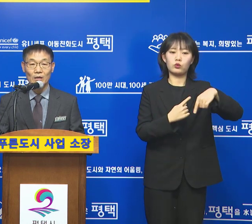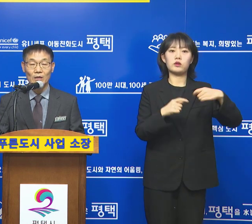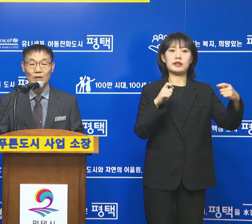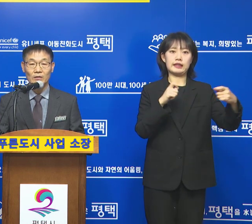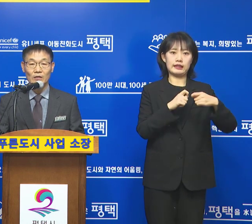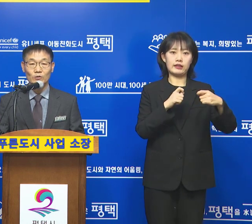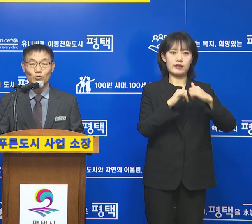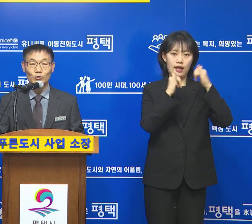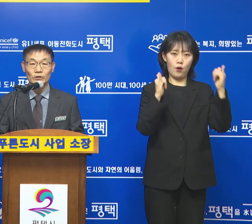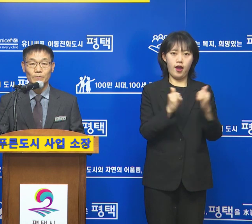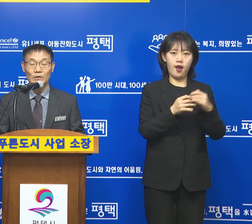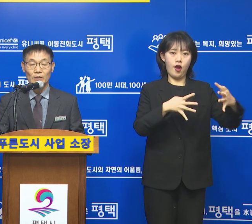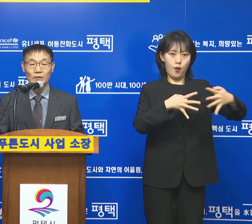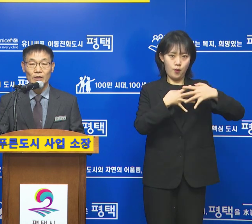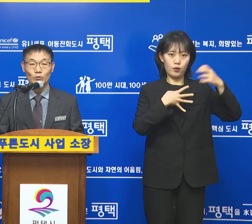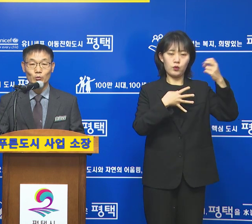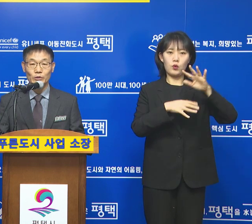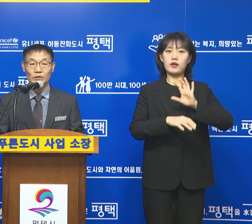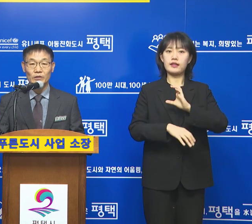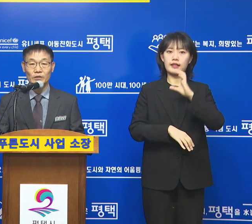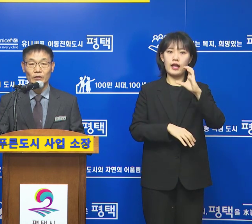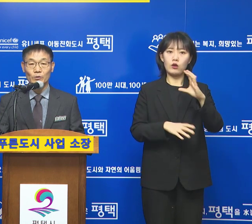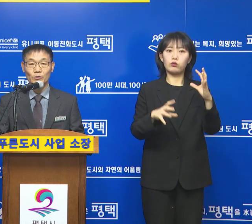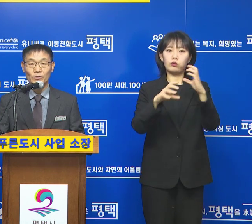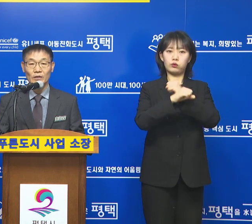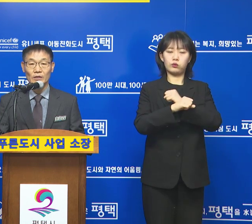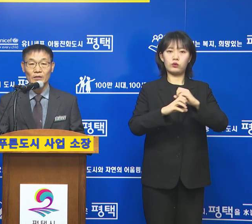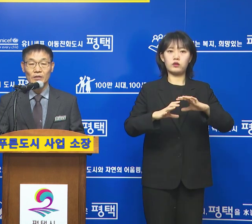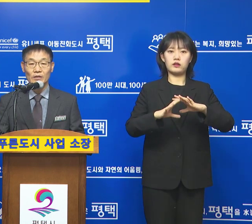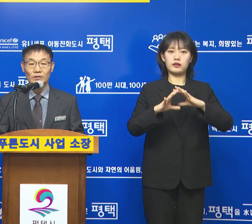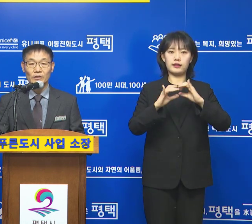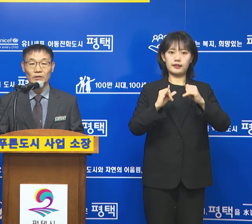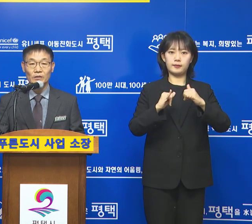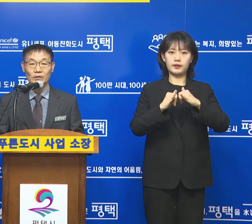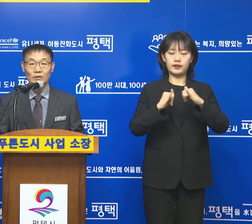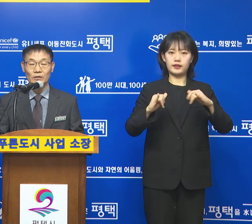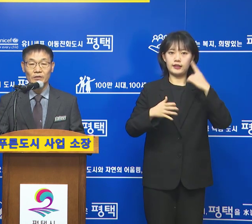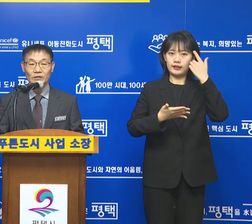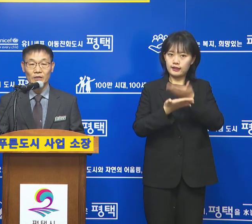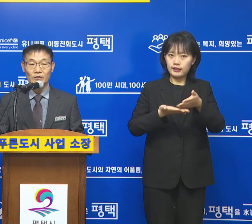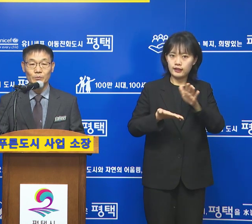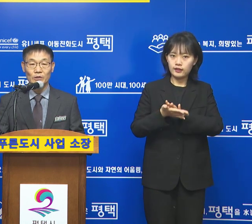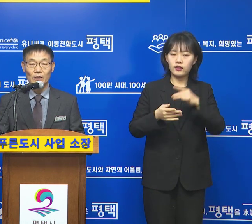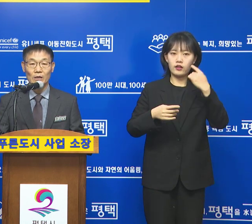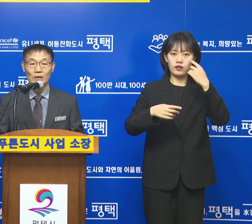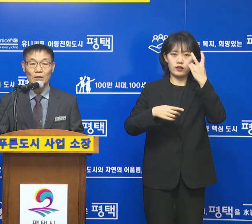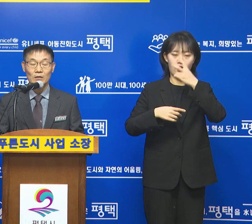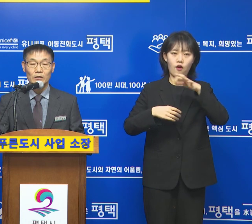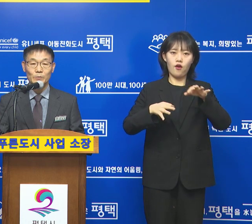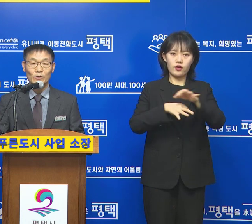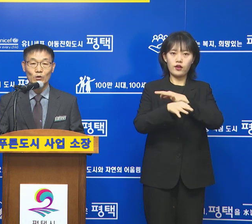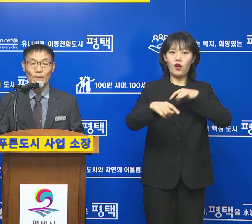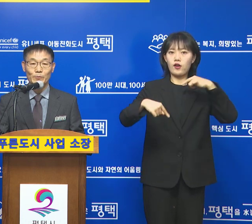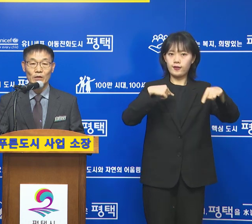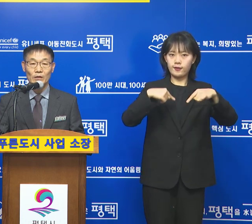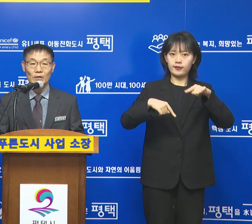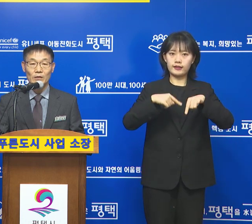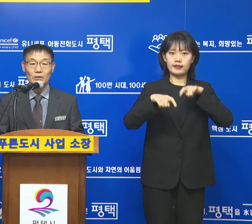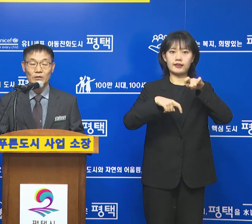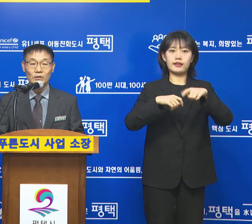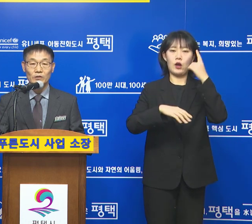개발, 탄소 중립, 대국민 인식 제고 등 ESG 경영을 실천하겠습니다. 시민들과